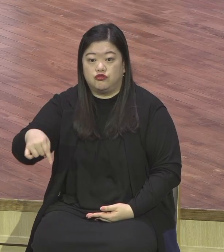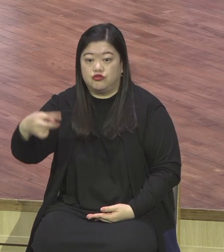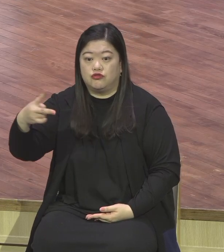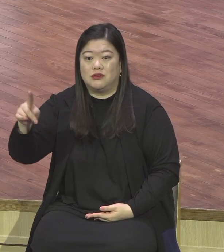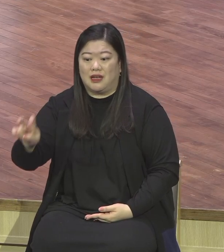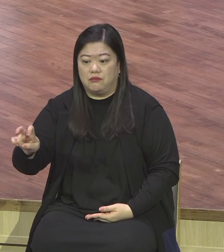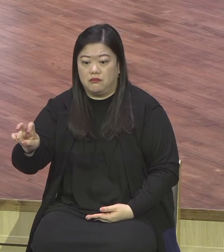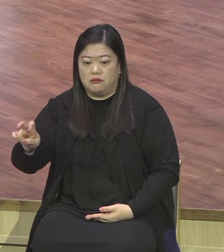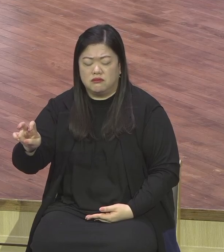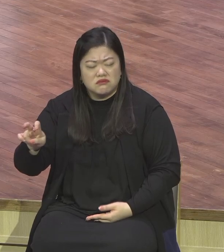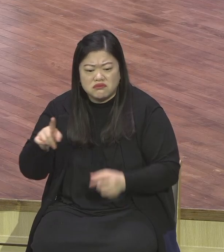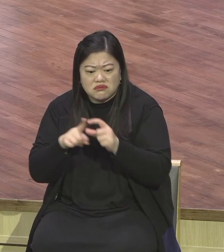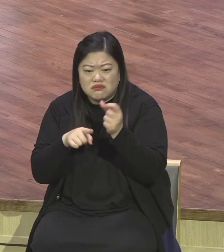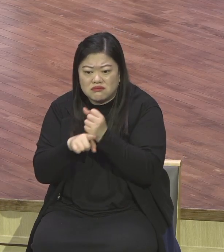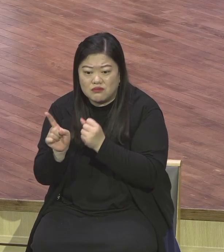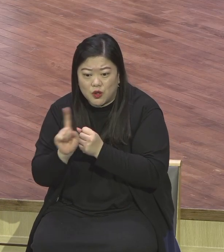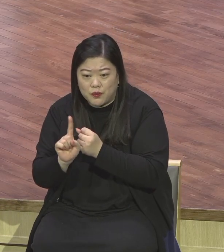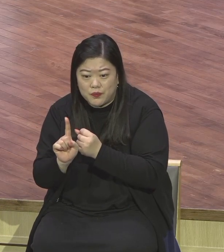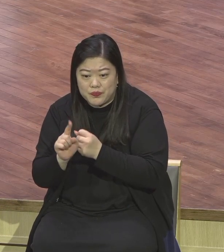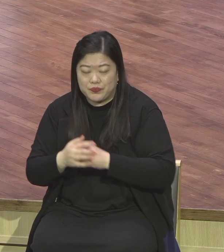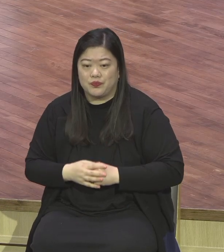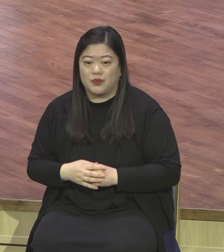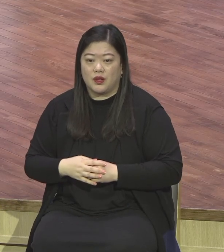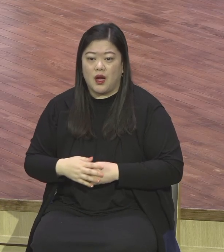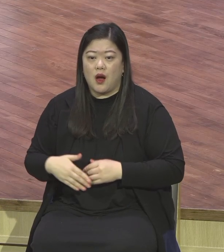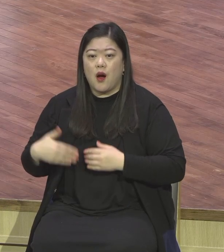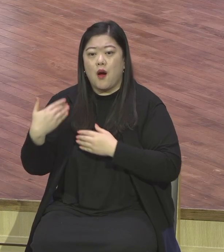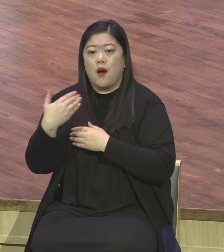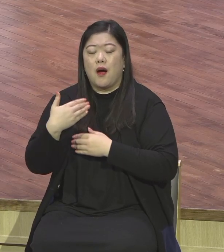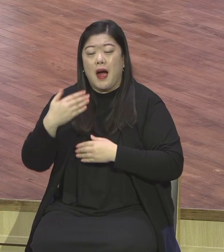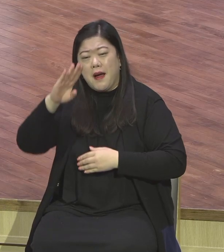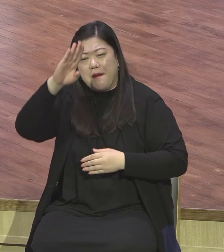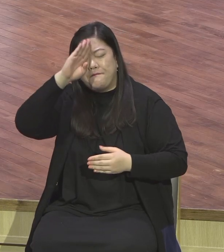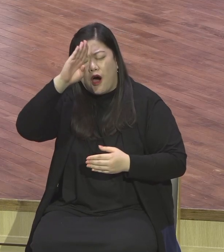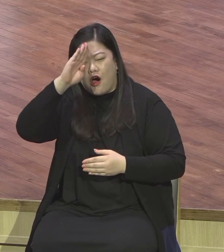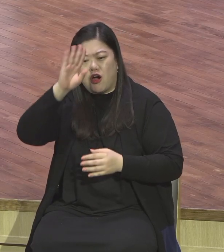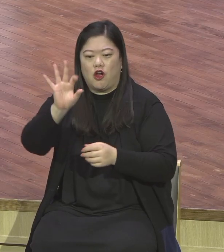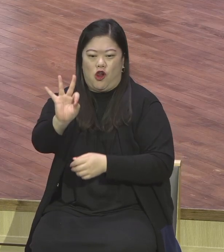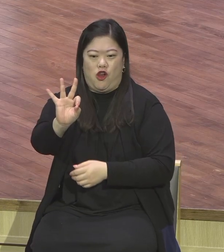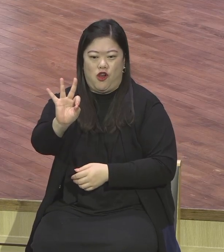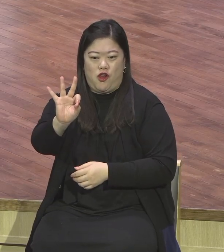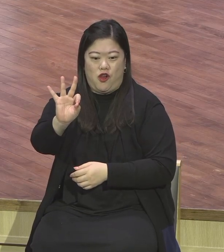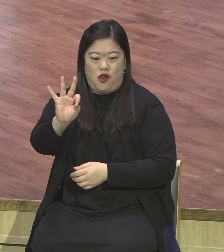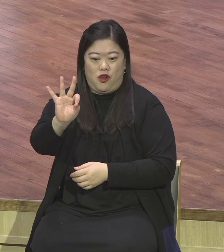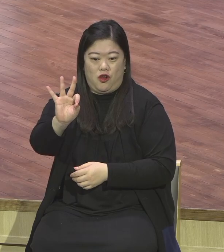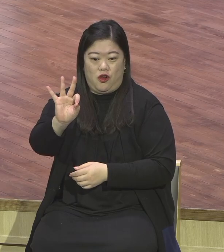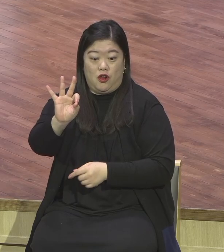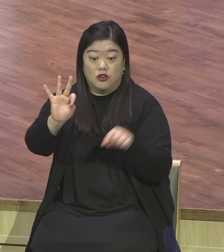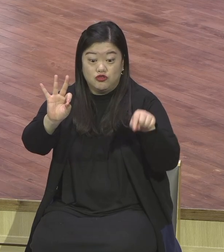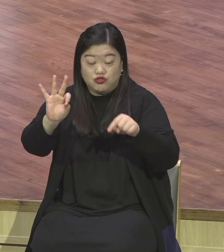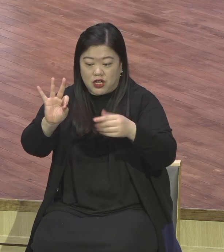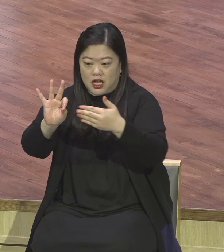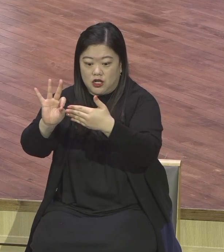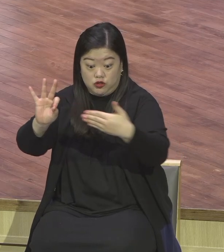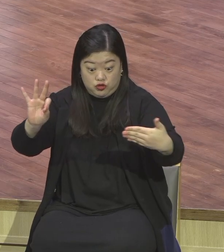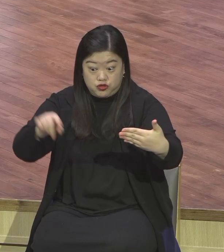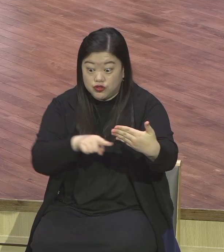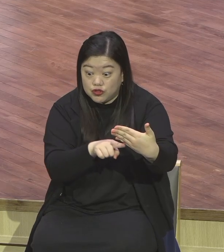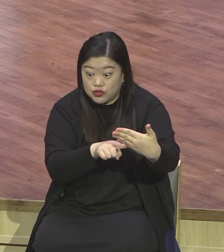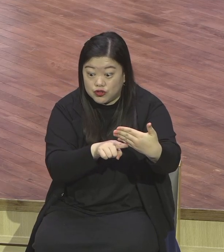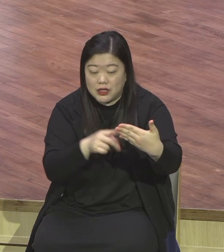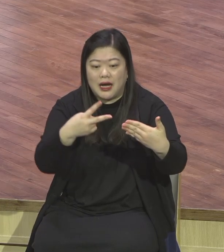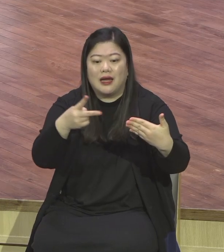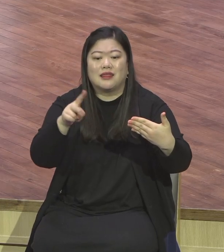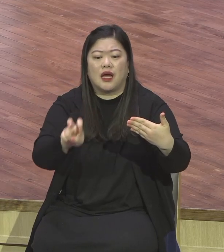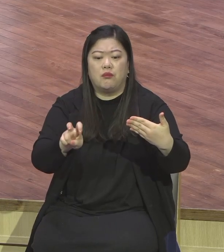무슨 뜻이냐 사람이 앓는 병 열 가지 중에서 아홉 가지는 담 담